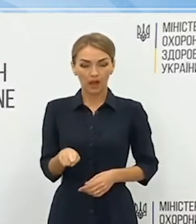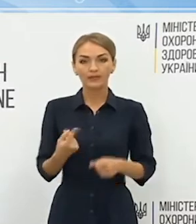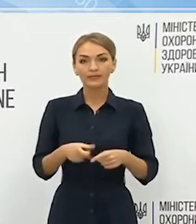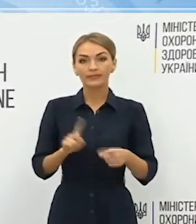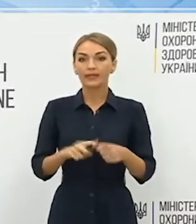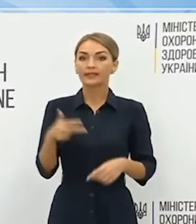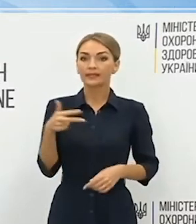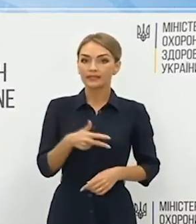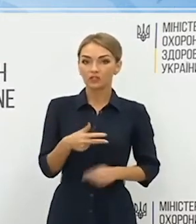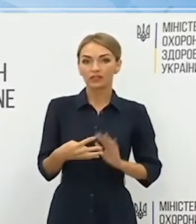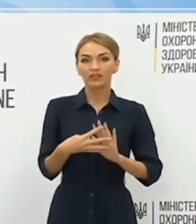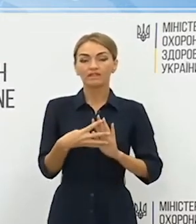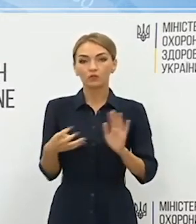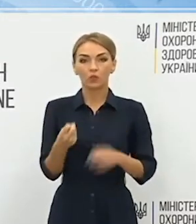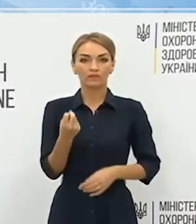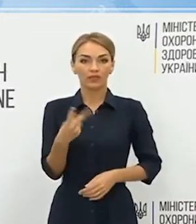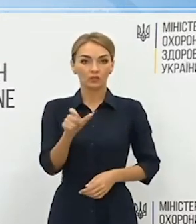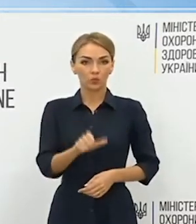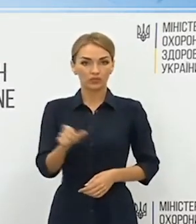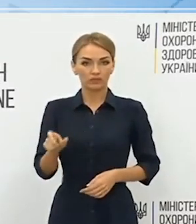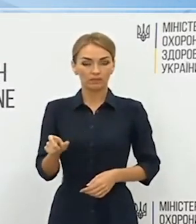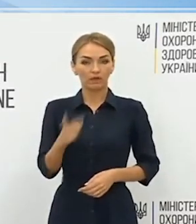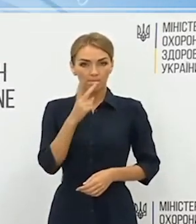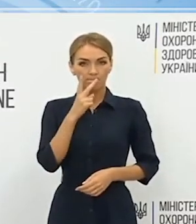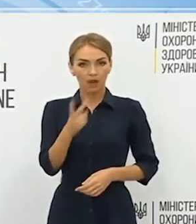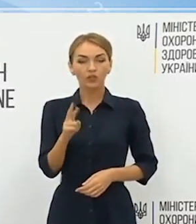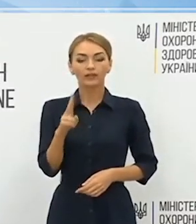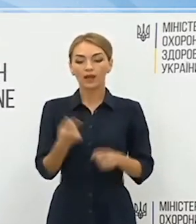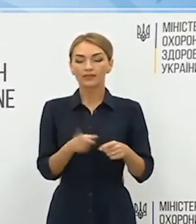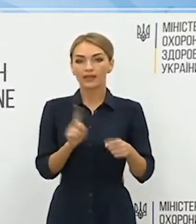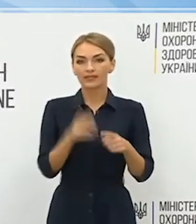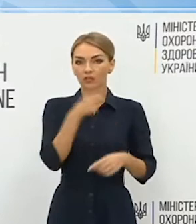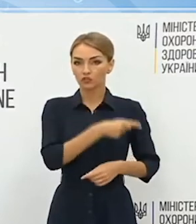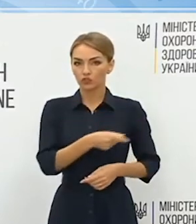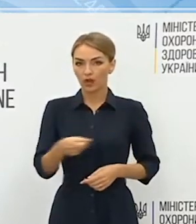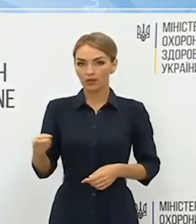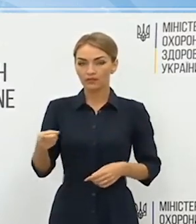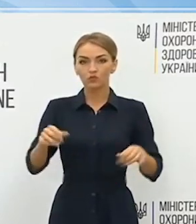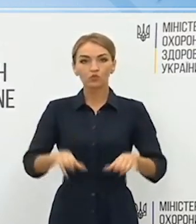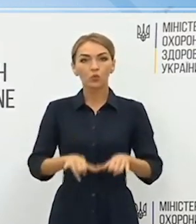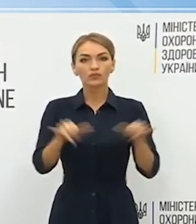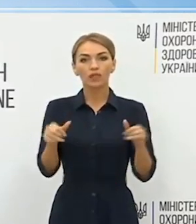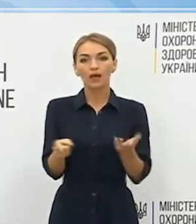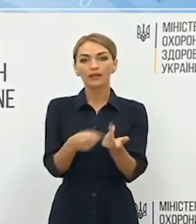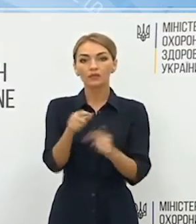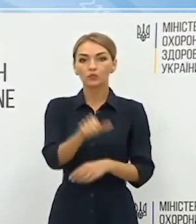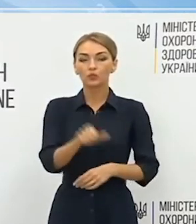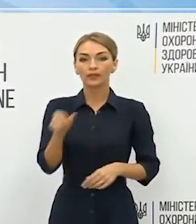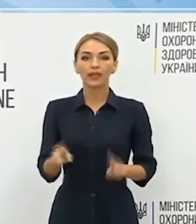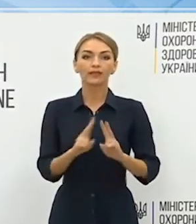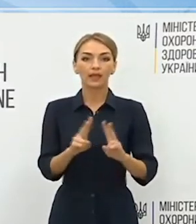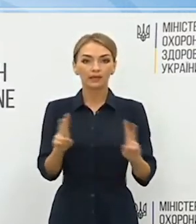це 3912 осіб. Ви бачите, як за цей час зросла кількість людей,